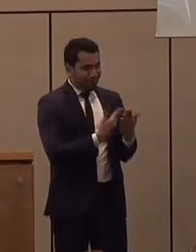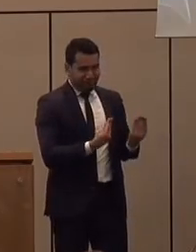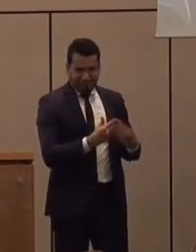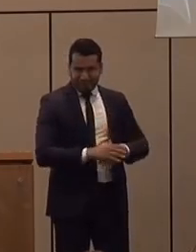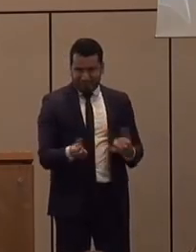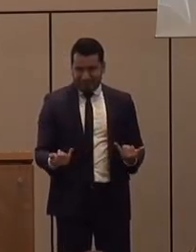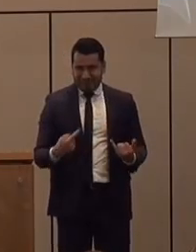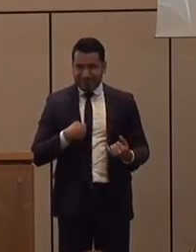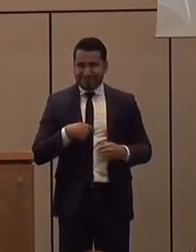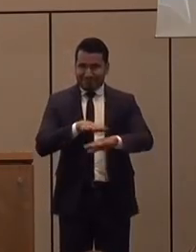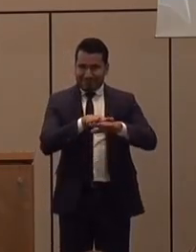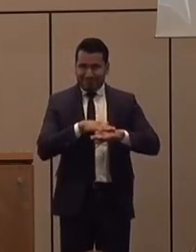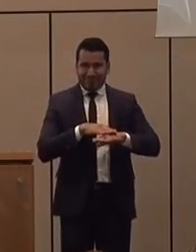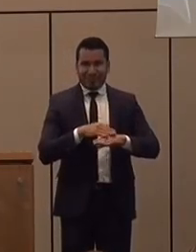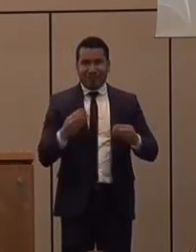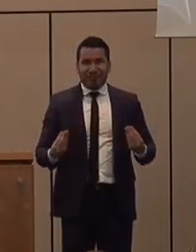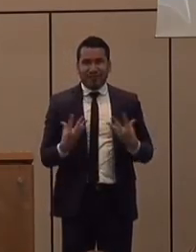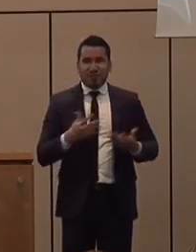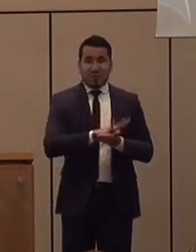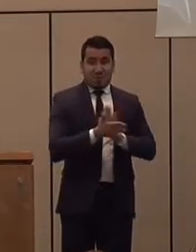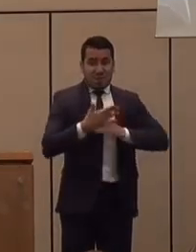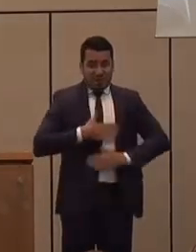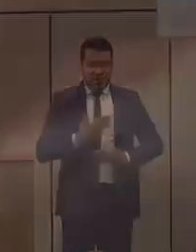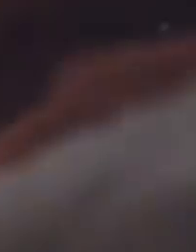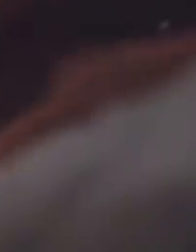pacíficamente los invito a ver este vídeo